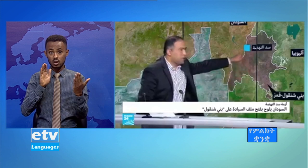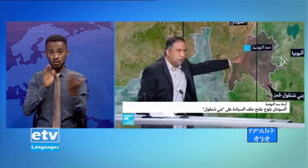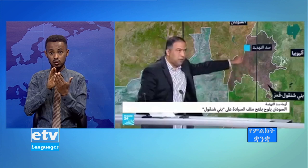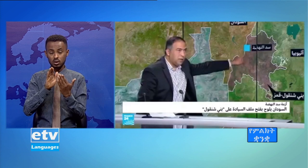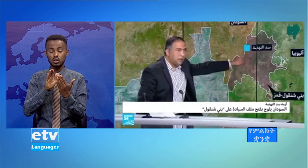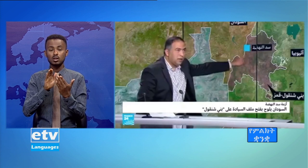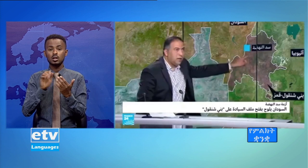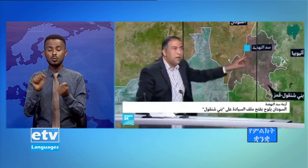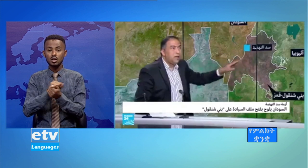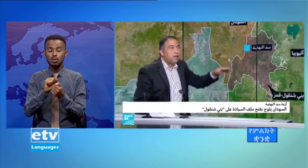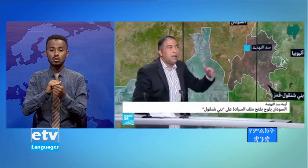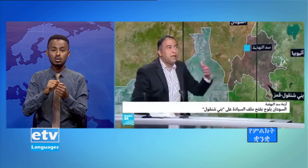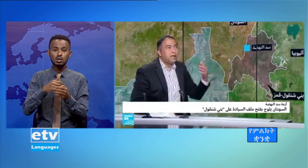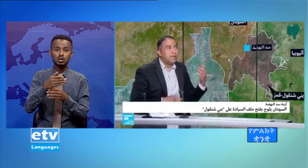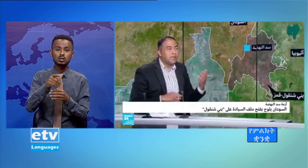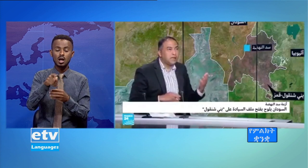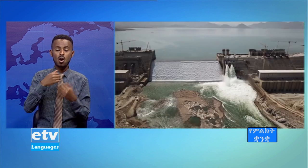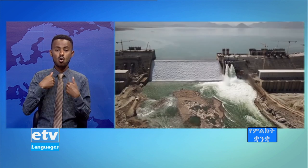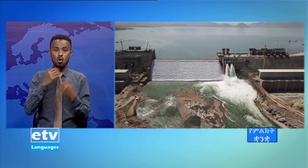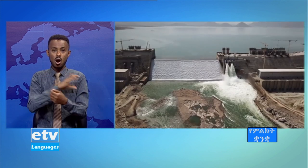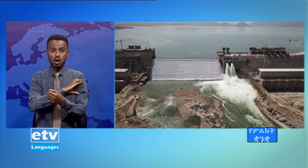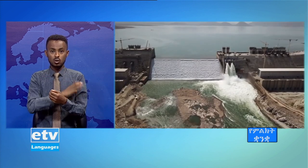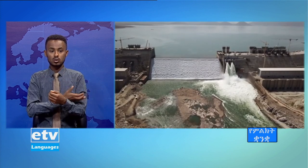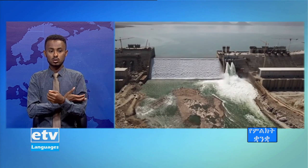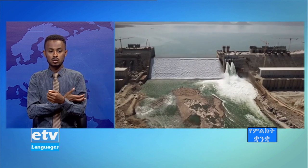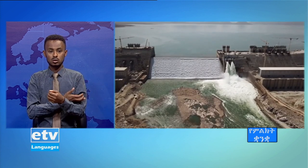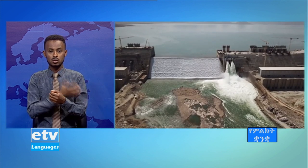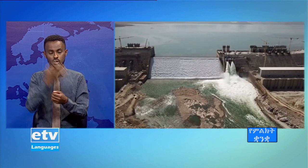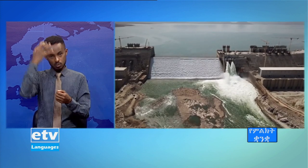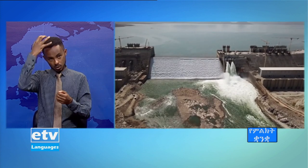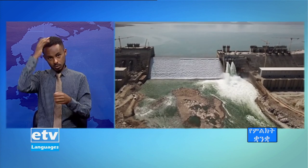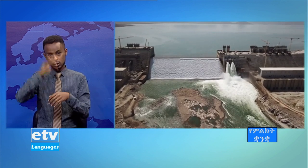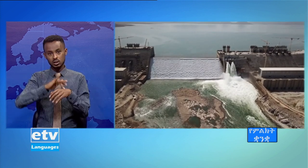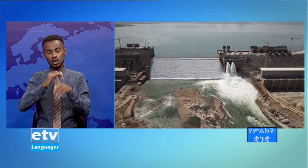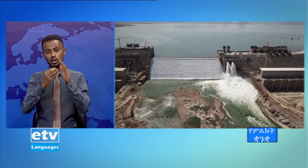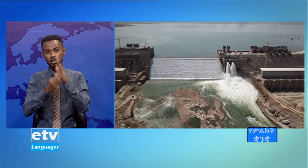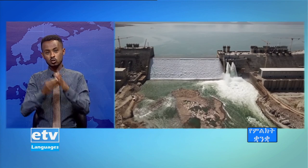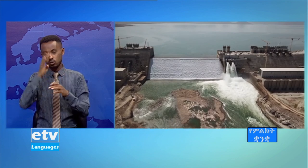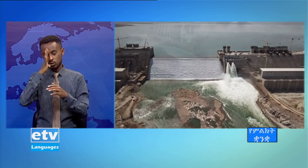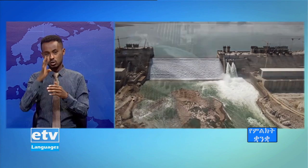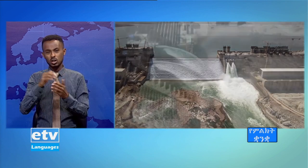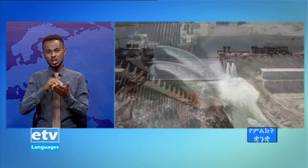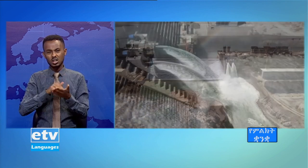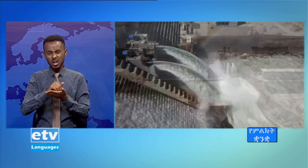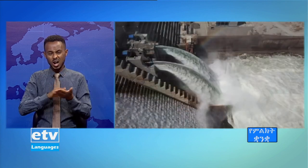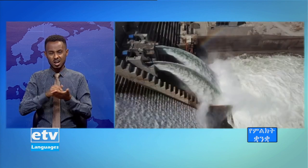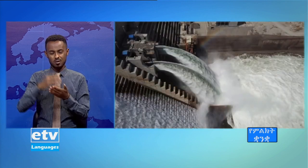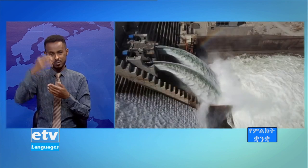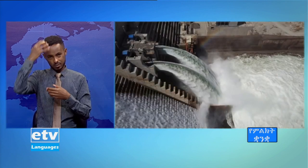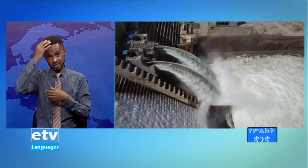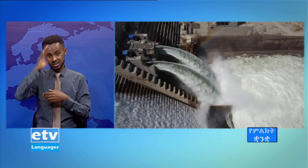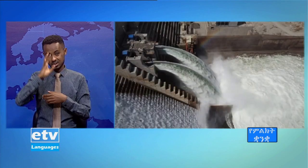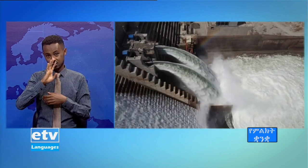ከምናፈርስ ይልቅ እዛ ያሉት ኃይሎች በመንግስት ላይ ተጽዕኖ ፈጥረው የተዳከመ መንግስት